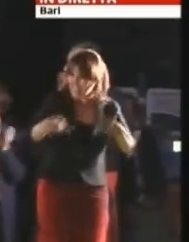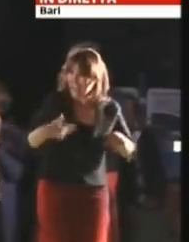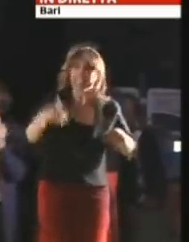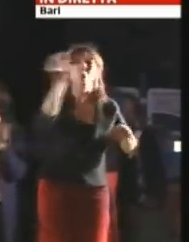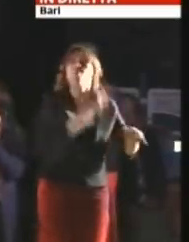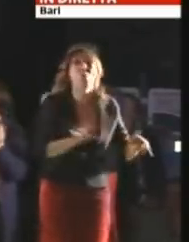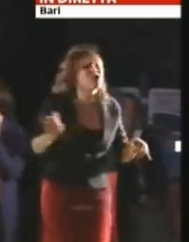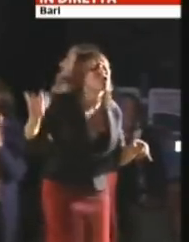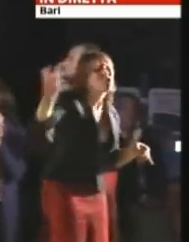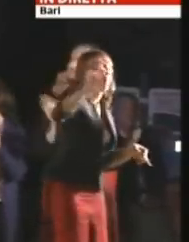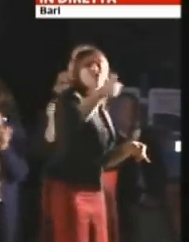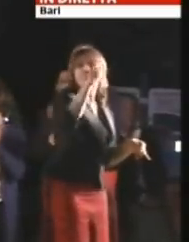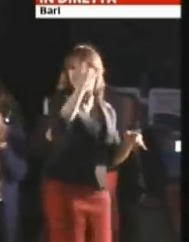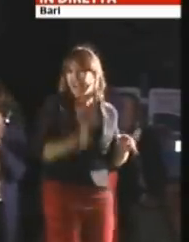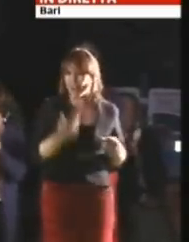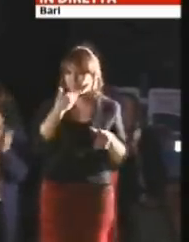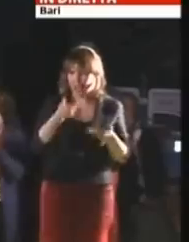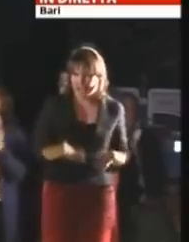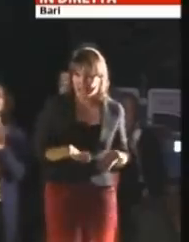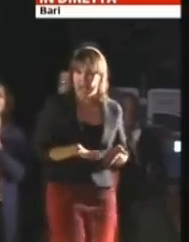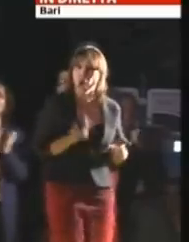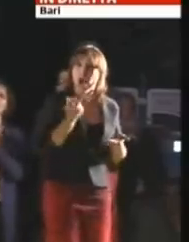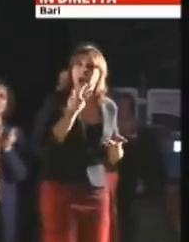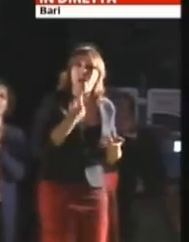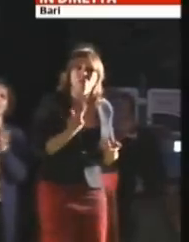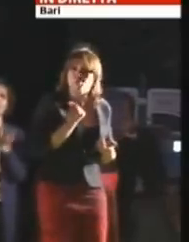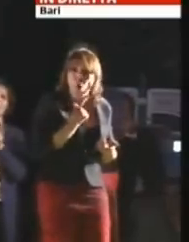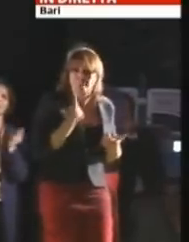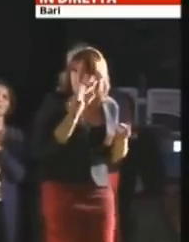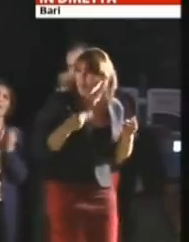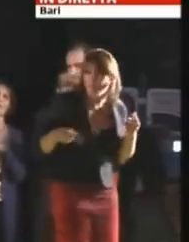non trovi i soldi? Mi dicono che non trovo i soldi!